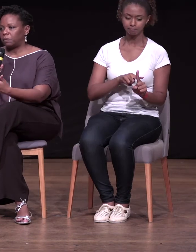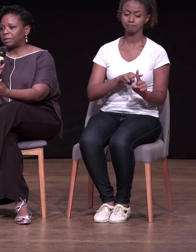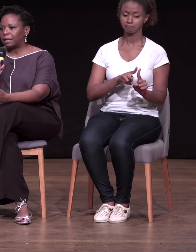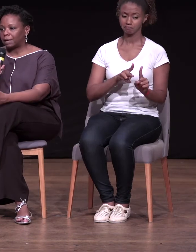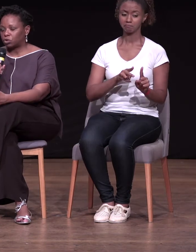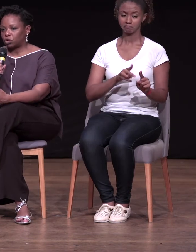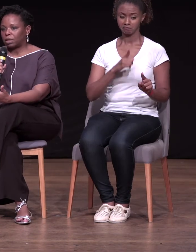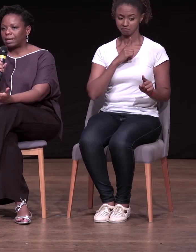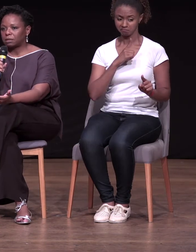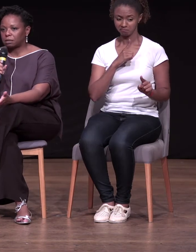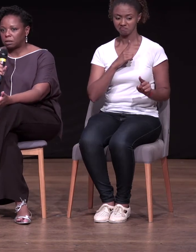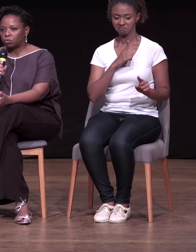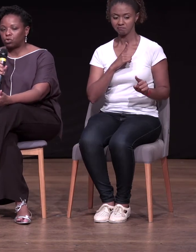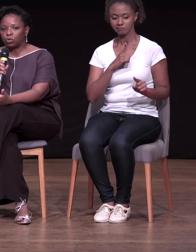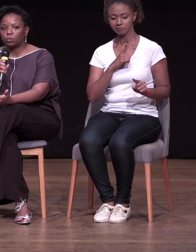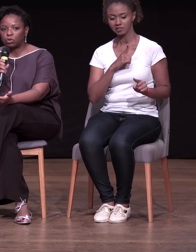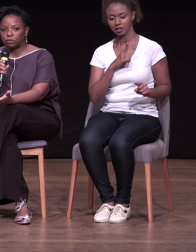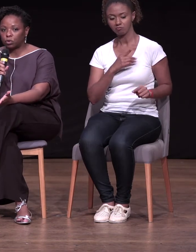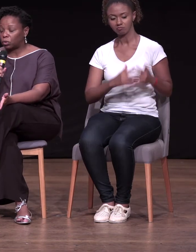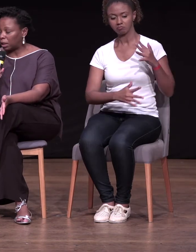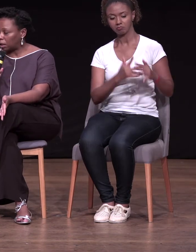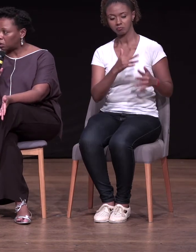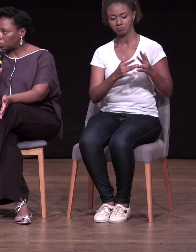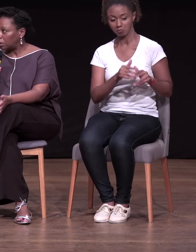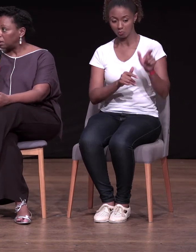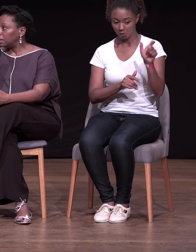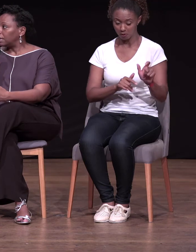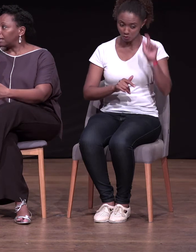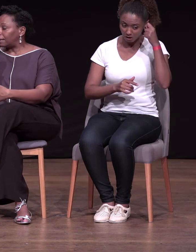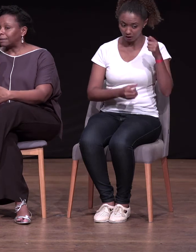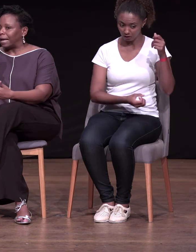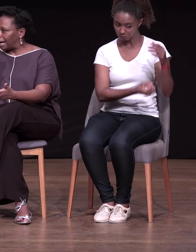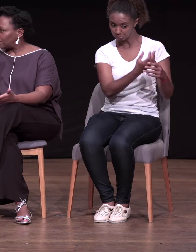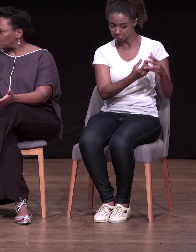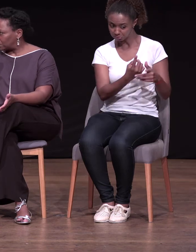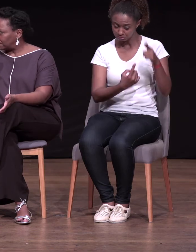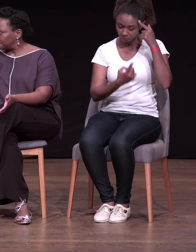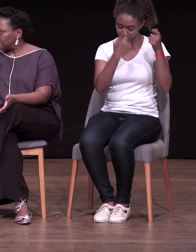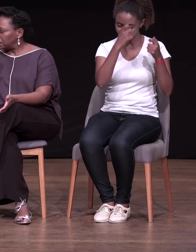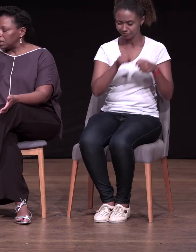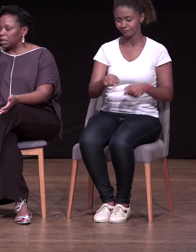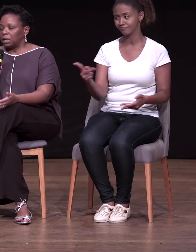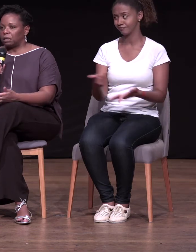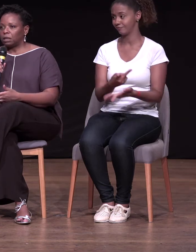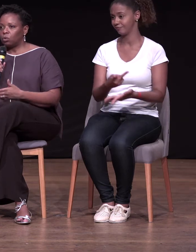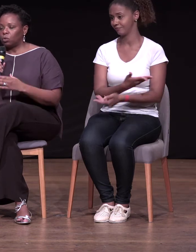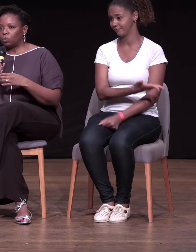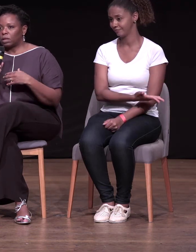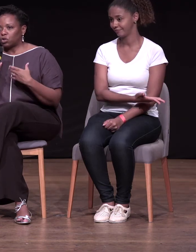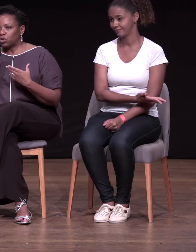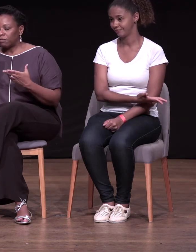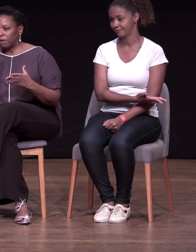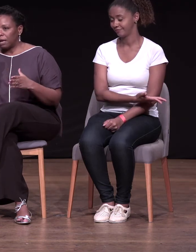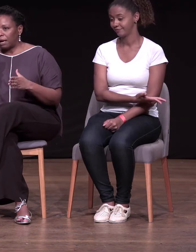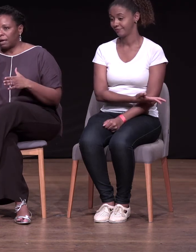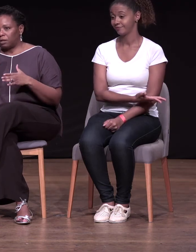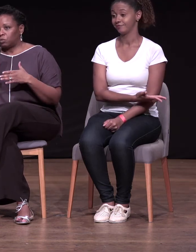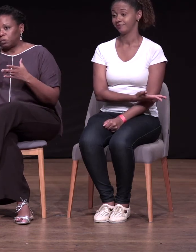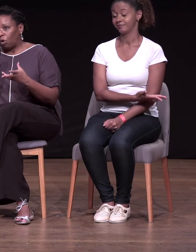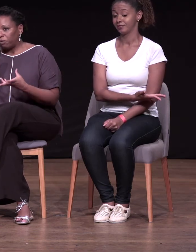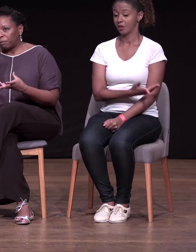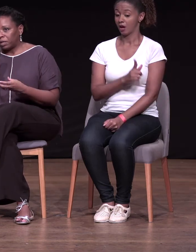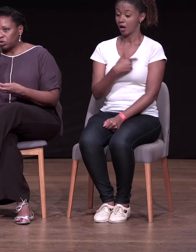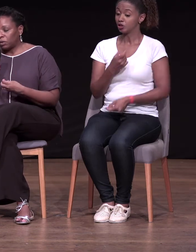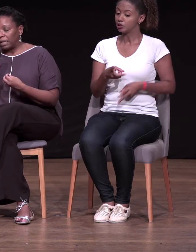as possibilidades de criação de um indivíduo negro, está errado, né? Então, o que a gente vê